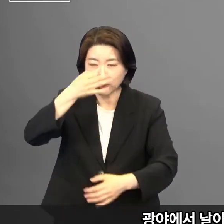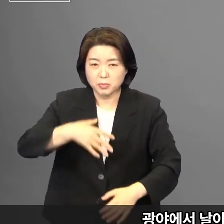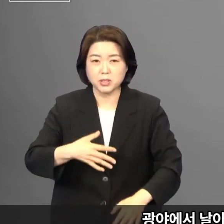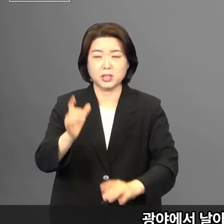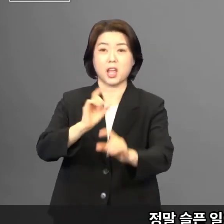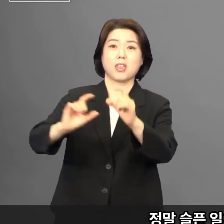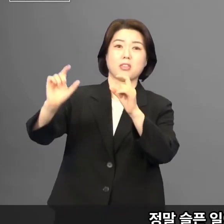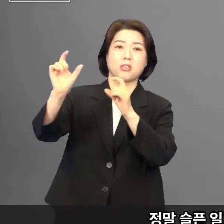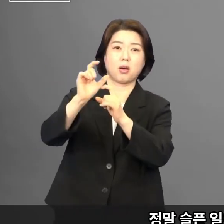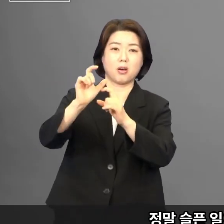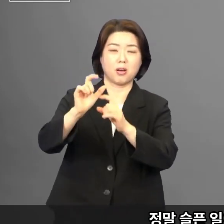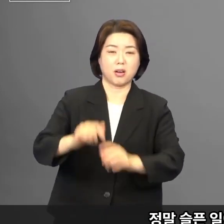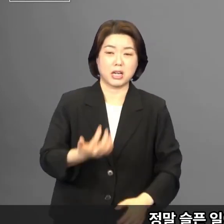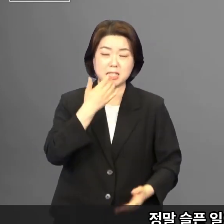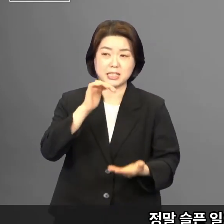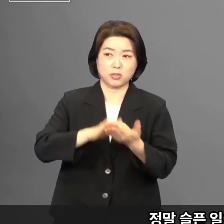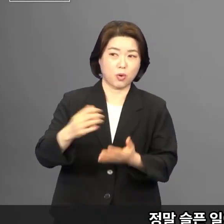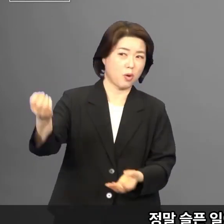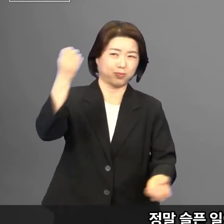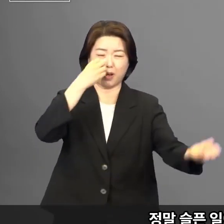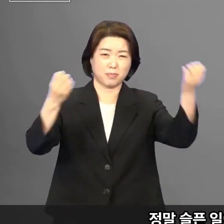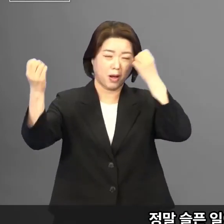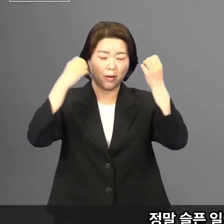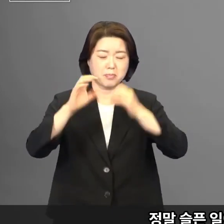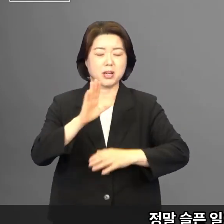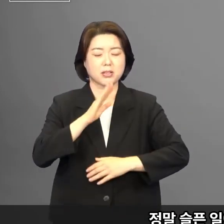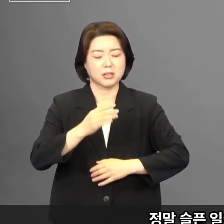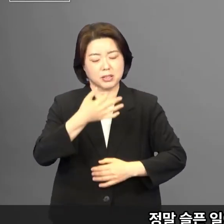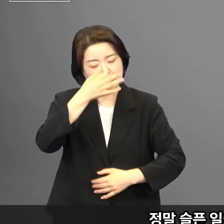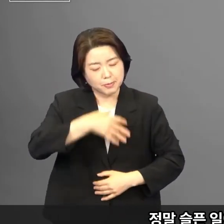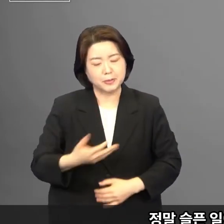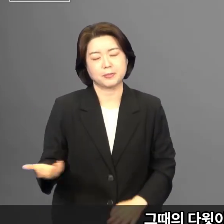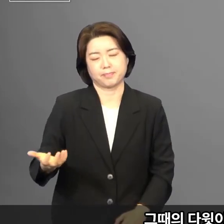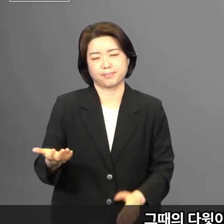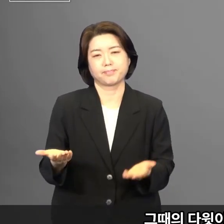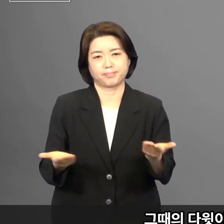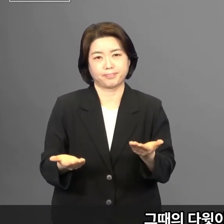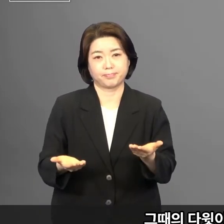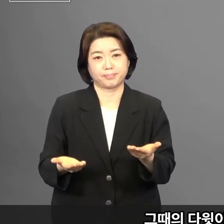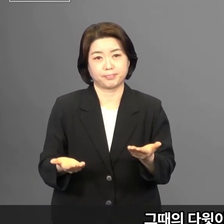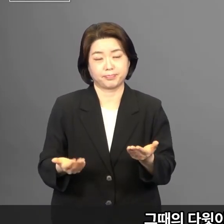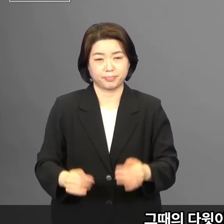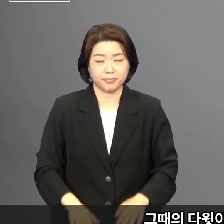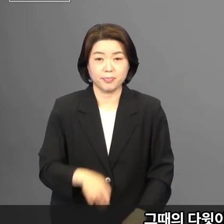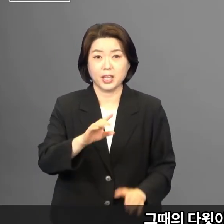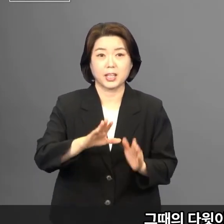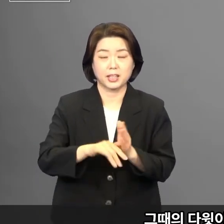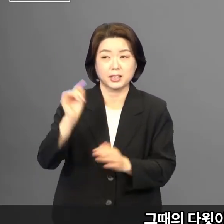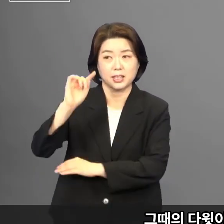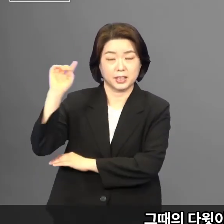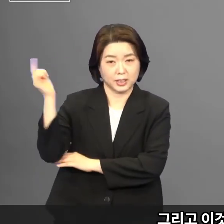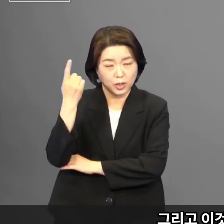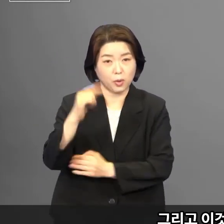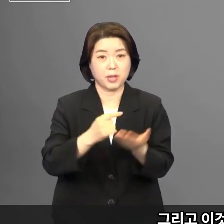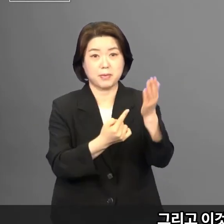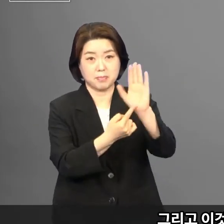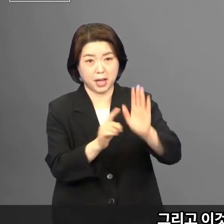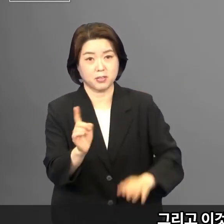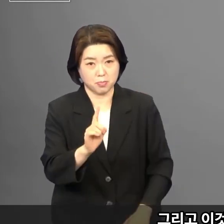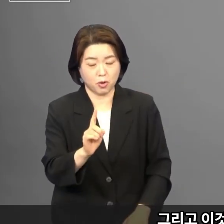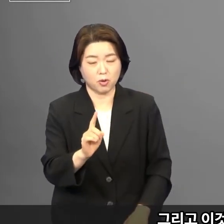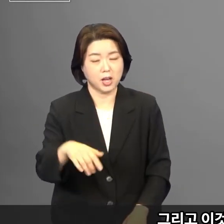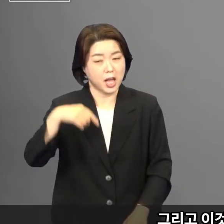맞는 기분은 정말 슬픈 일이고 아픈 일입니다. 그때의 다윗이 어떻게 반응했는지, 그리고